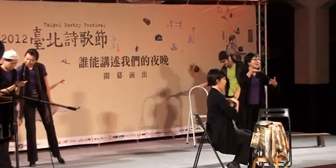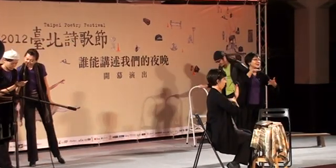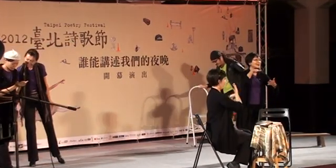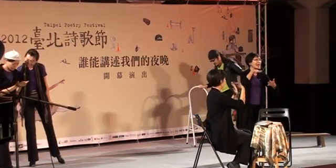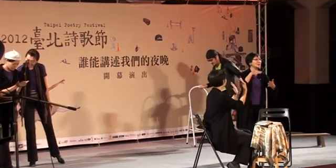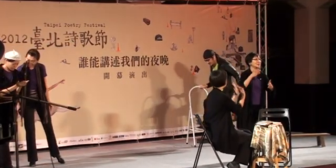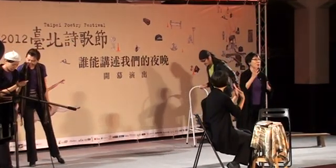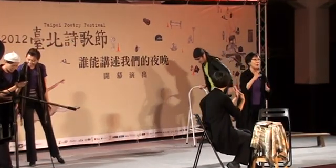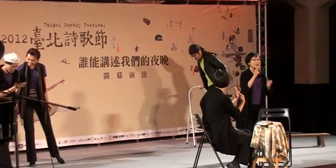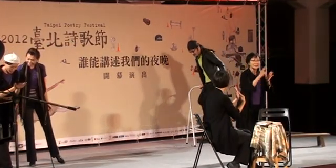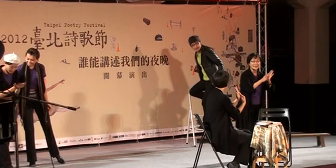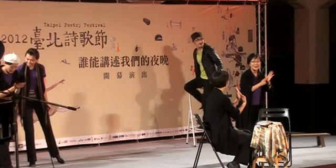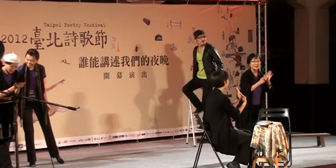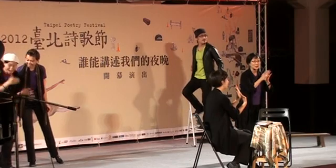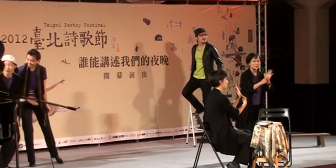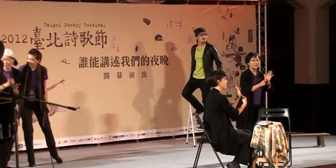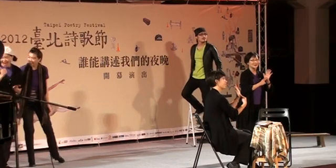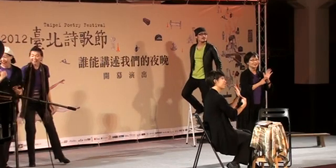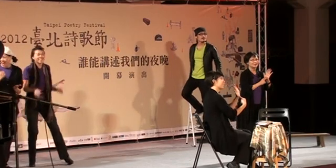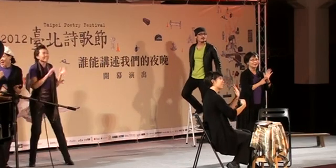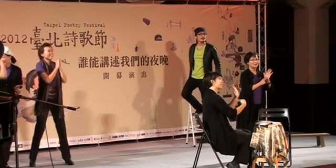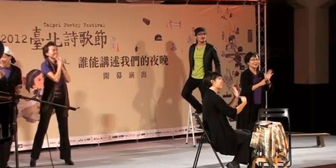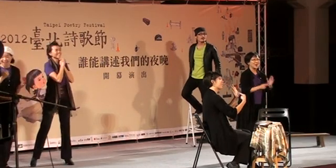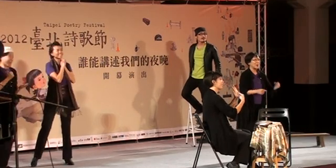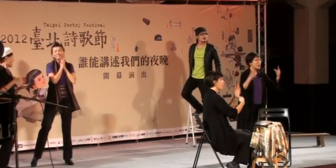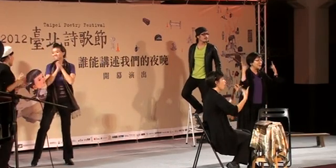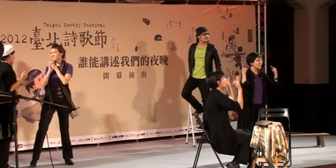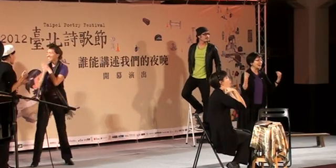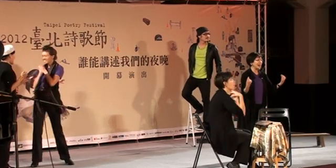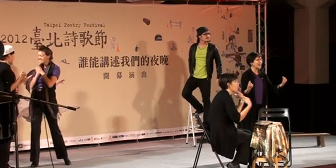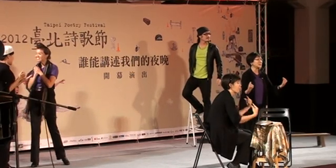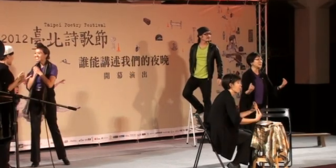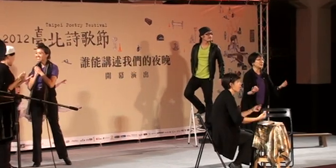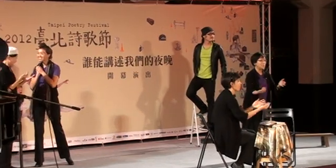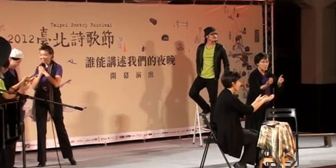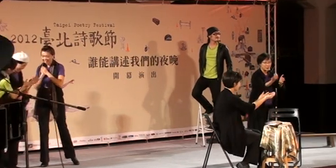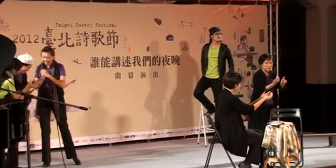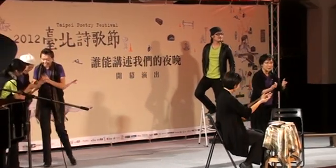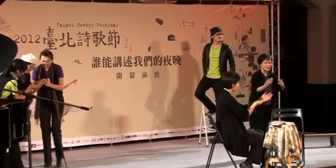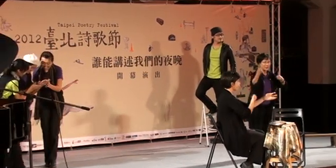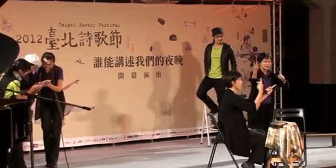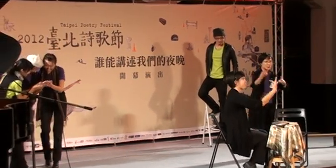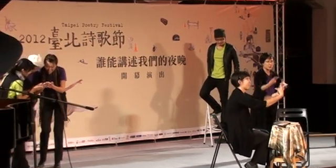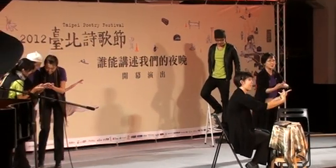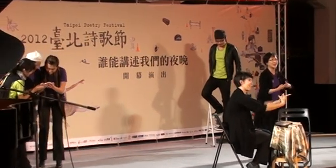等待着我的解读的，原来是一封预留的书信，